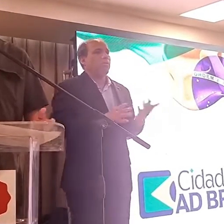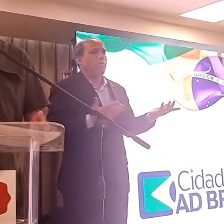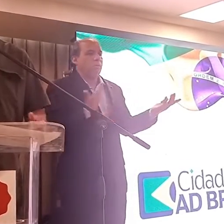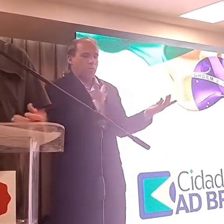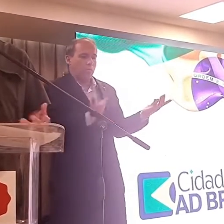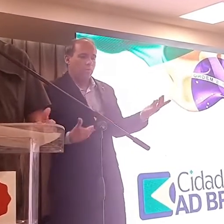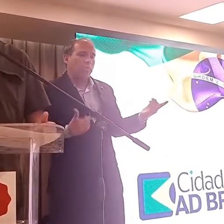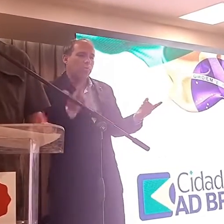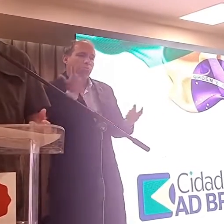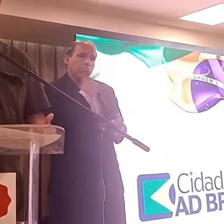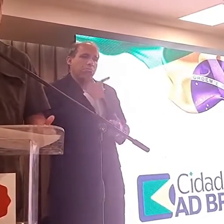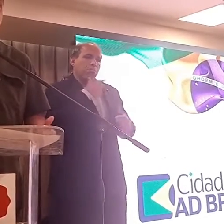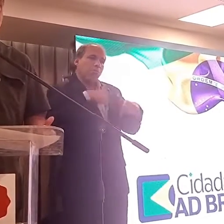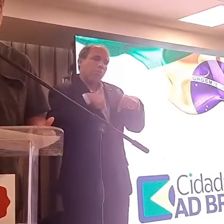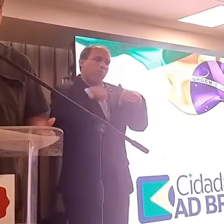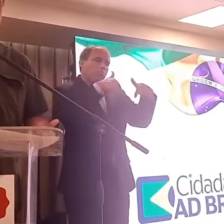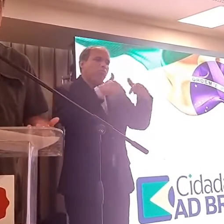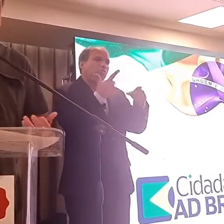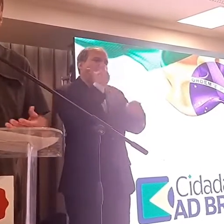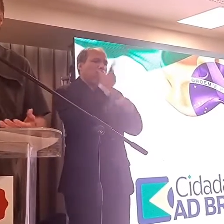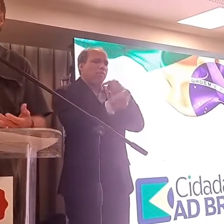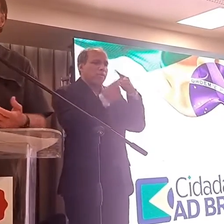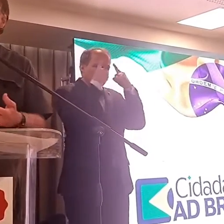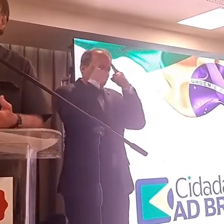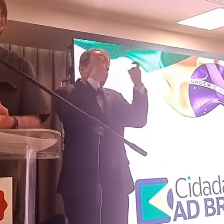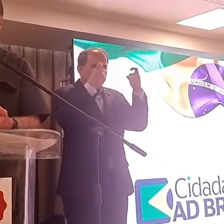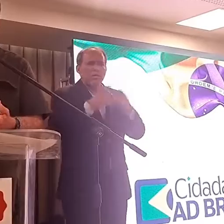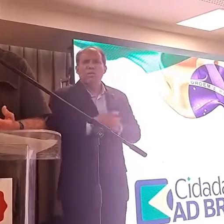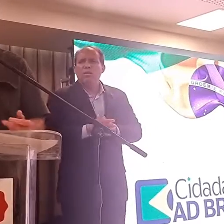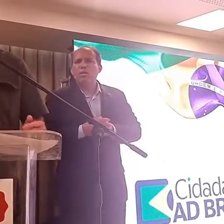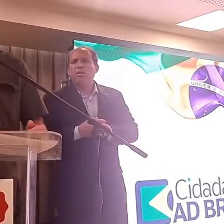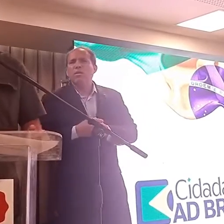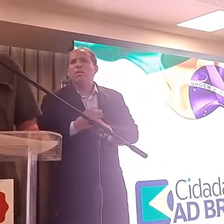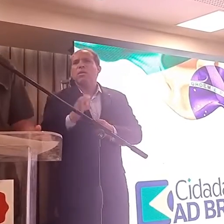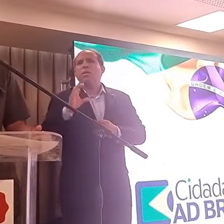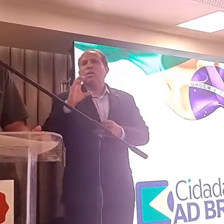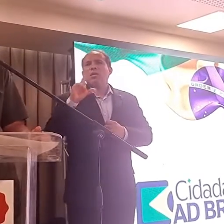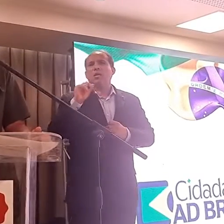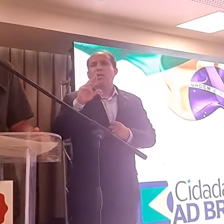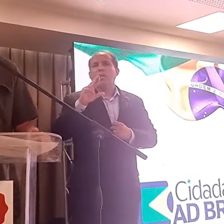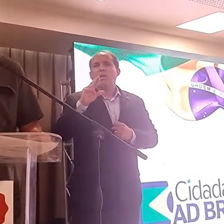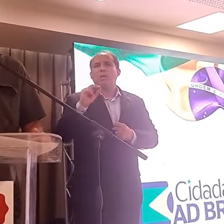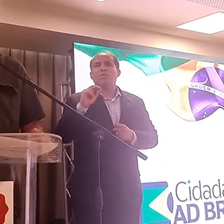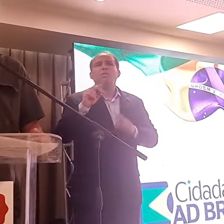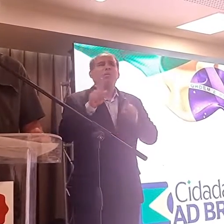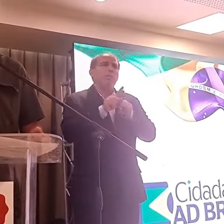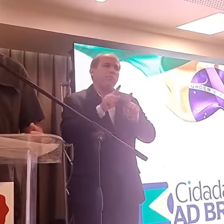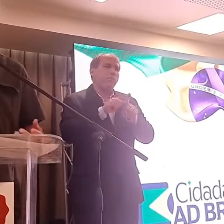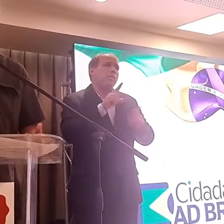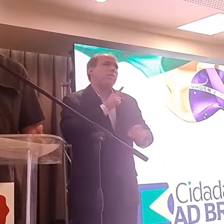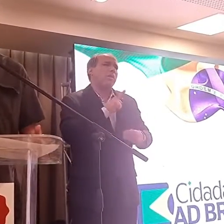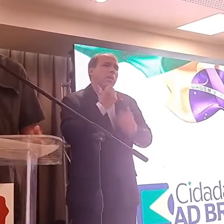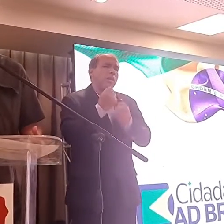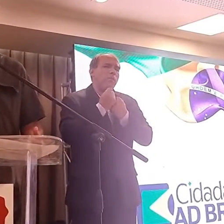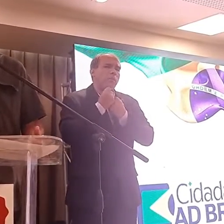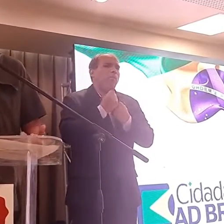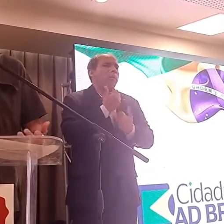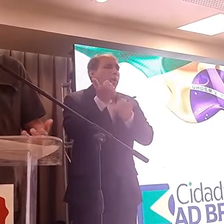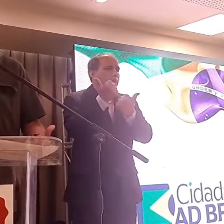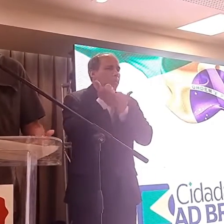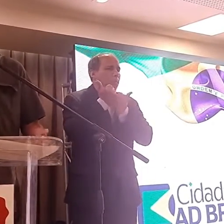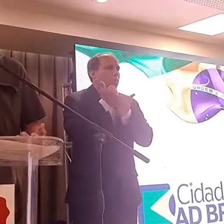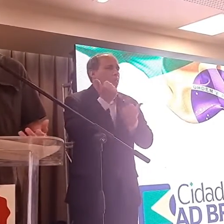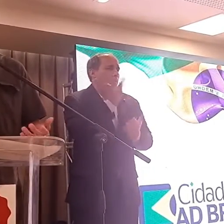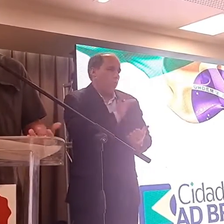dando certo no combate à violência. Obviamente, aí tem a participação dos senhores governadores. Então, um dado